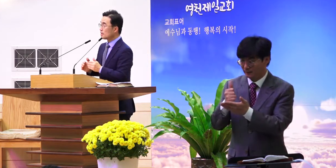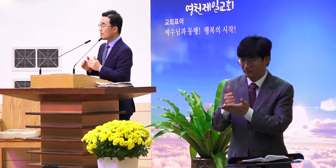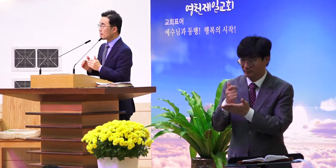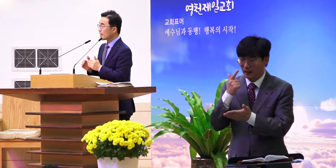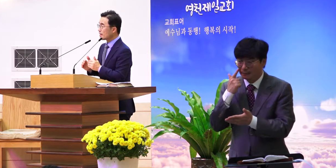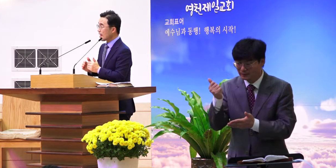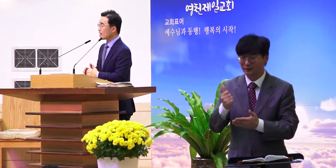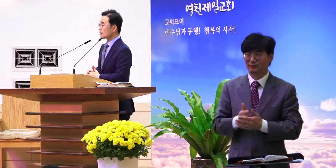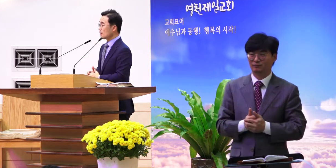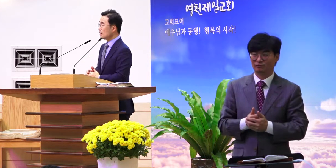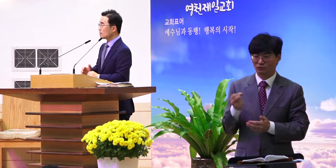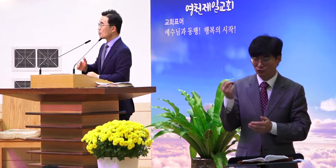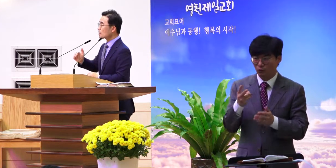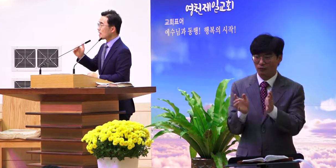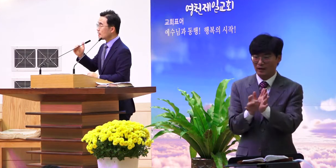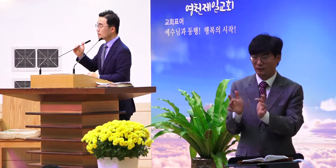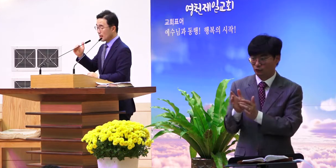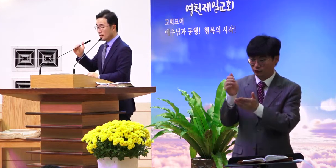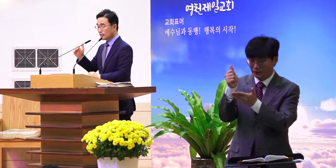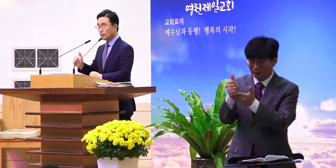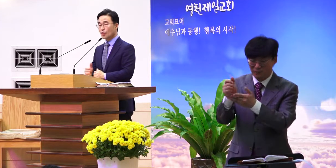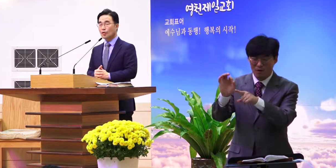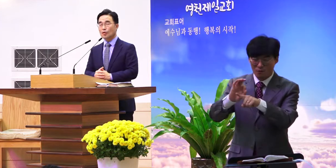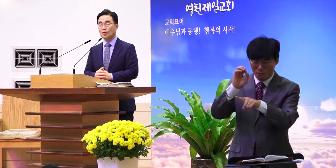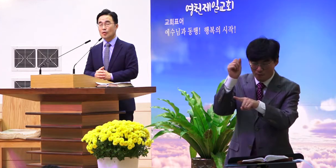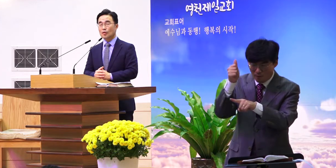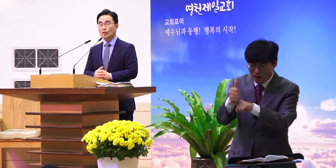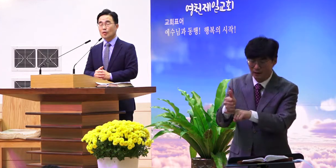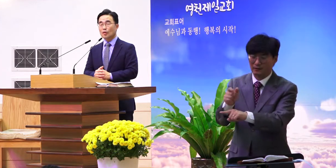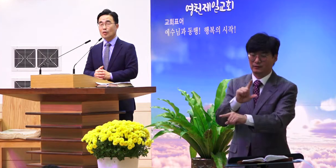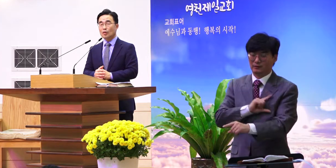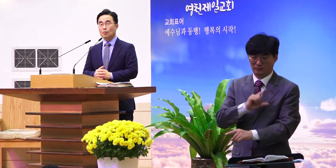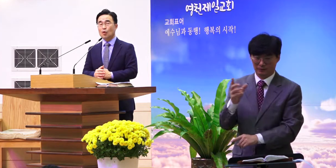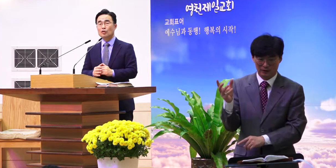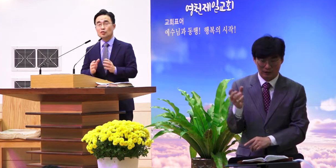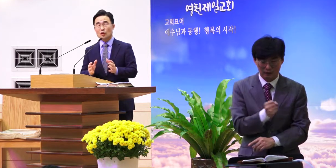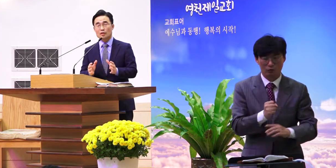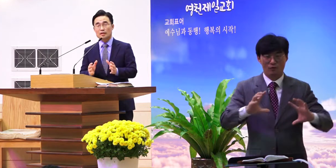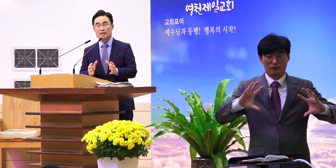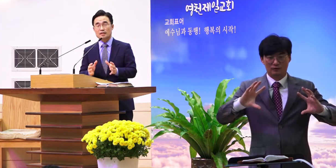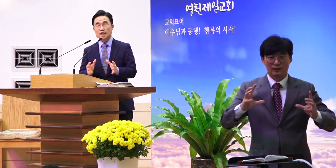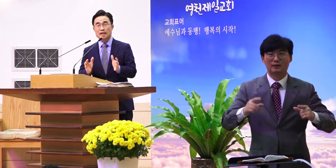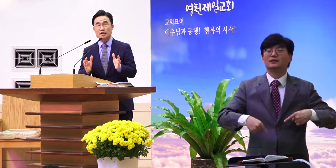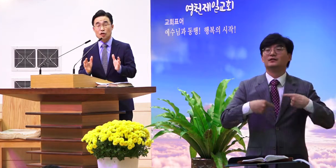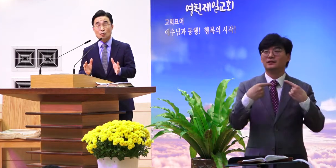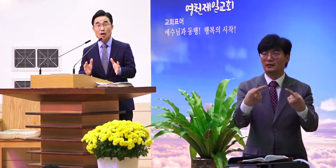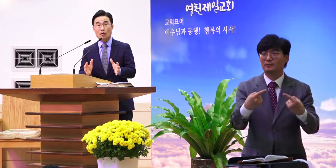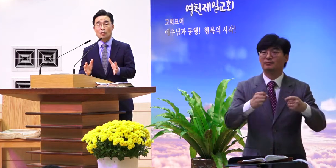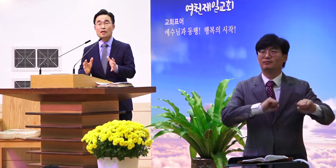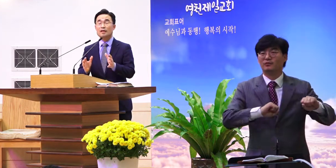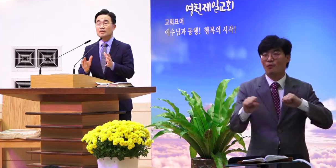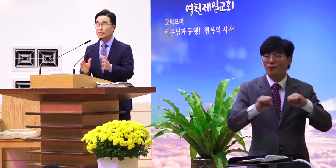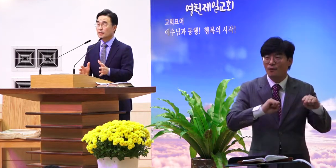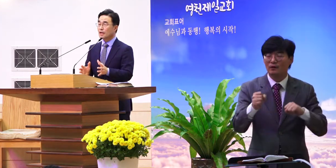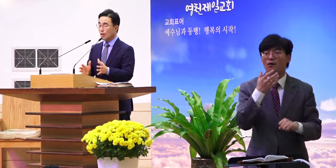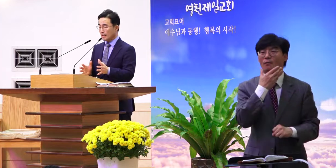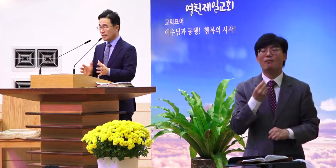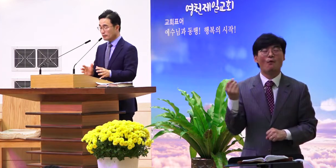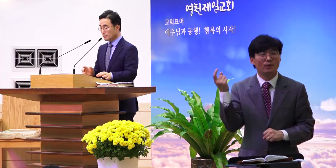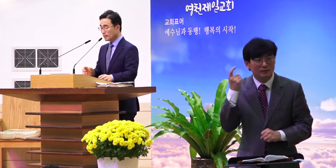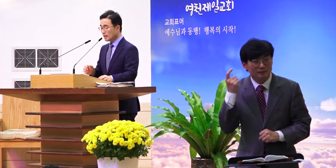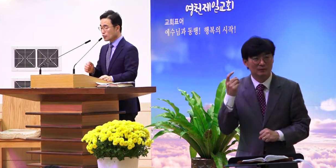이름으로 세상에 나아가서 그곳에 하나님 나라를 세우고 복음으로 세상을 정복하고